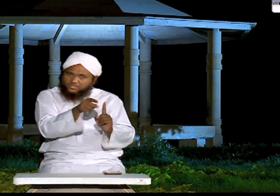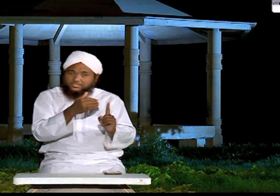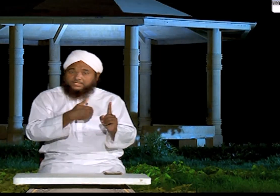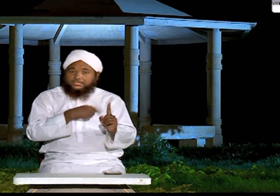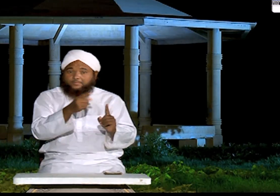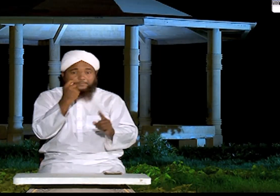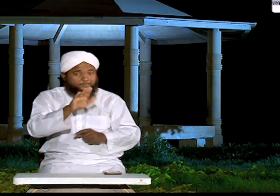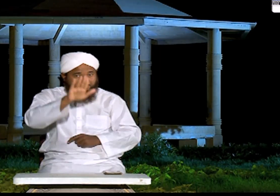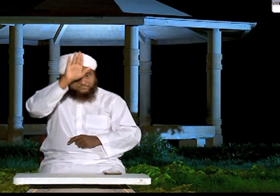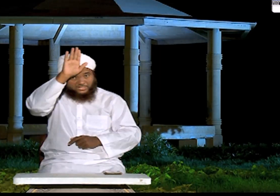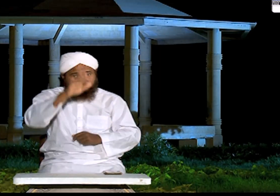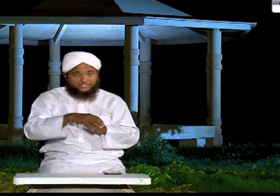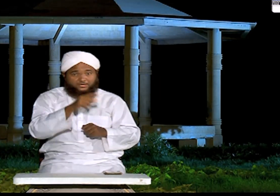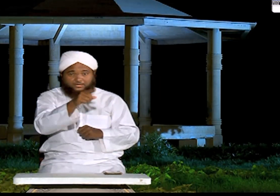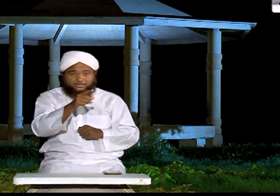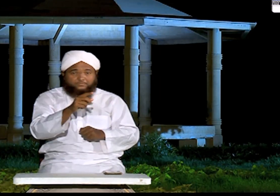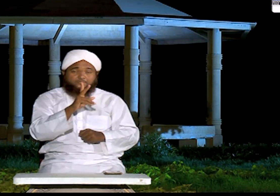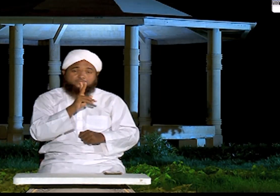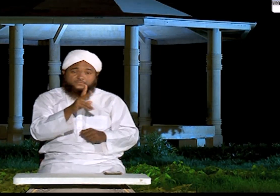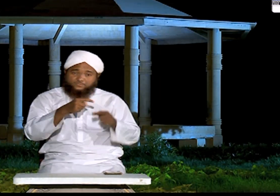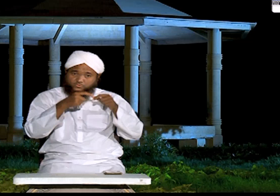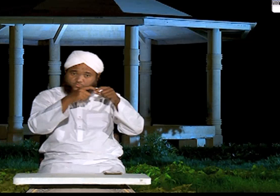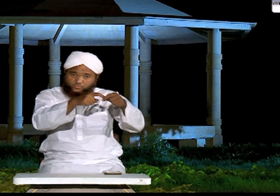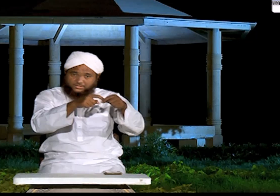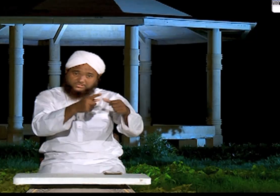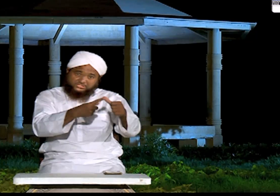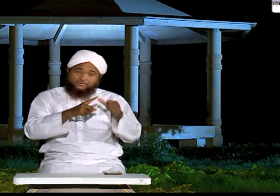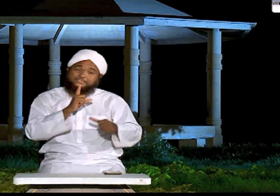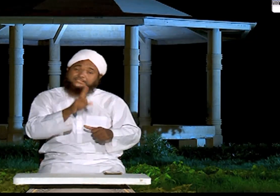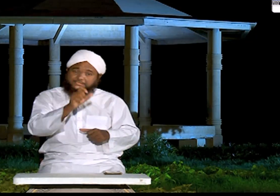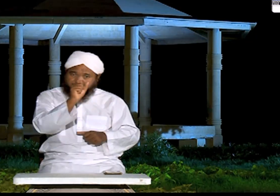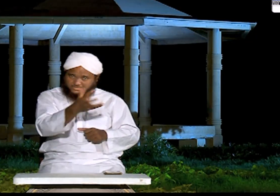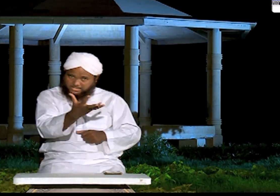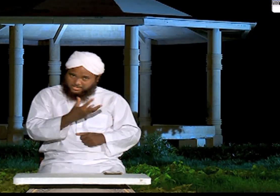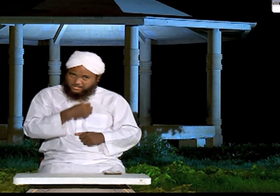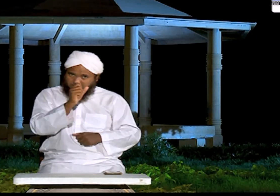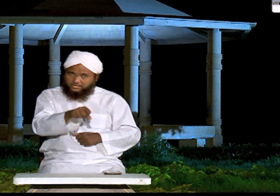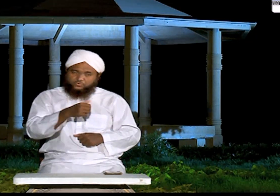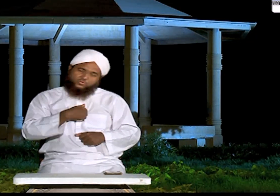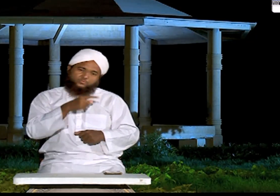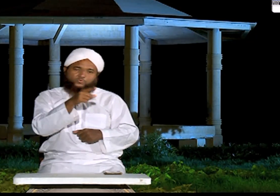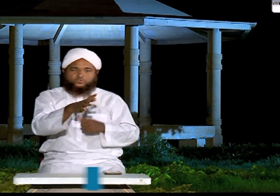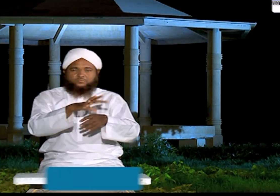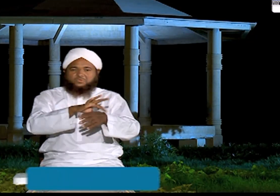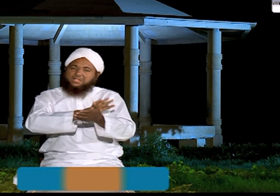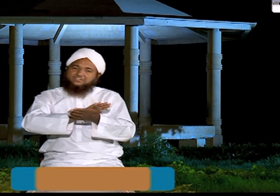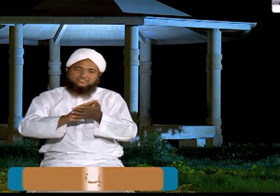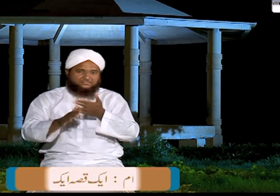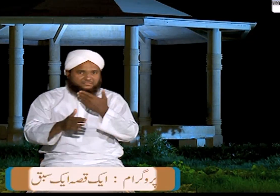کا سچ سچ جواب دینے کو تیار ہو جائے تو میں اس کا علاج کر سکتا ہوں وزیر نے یہ بات طبع کو